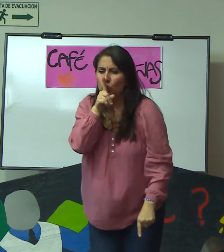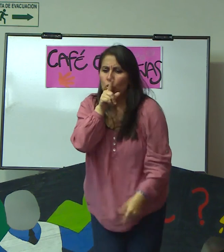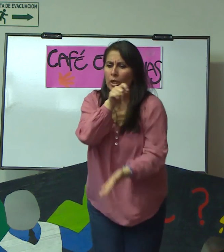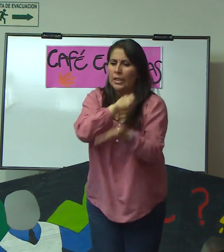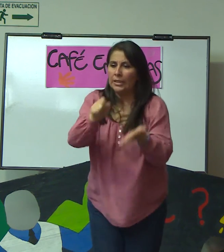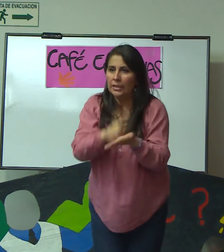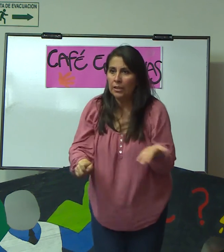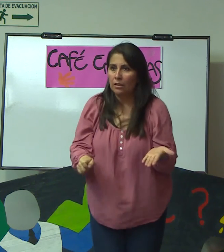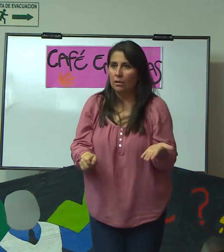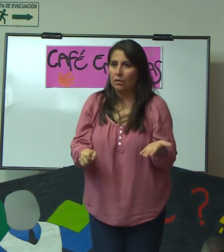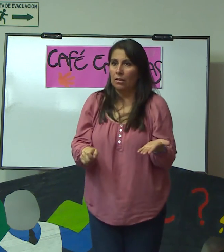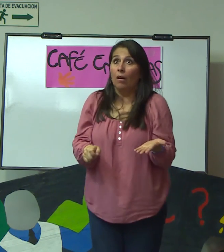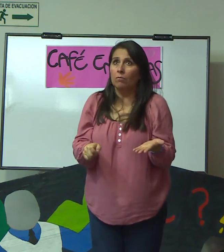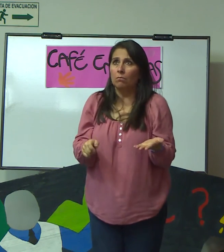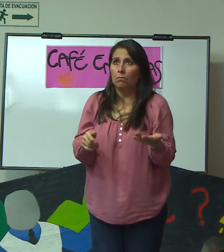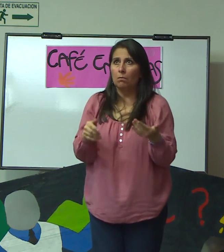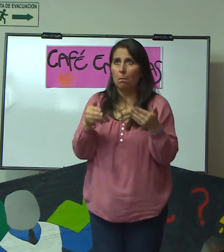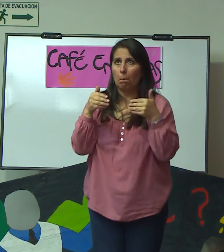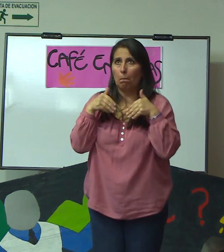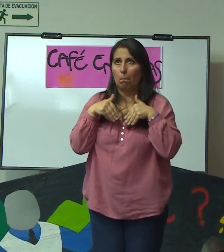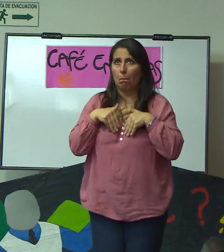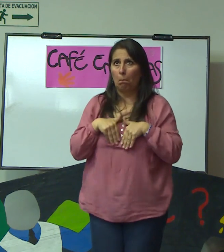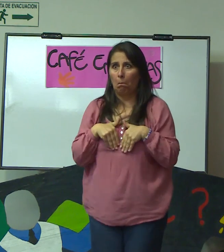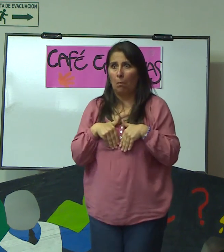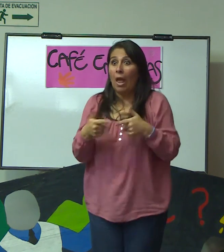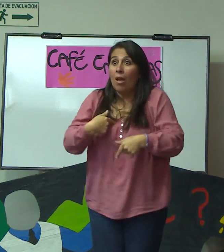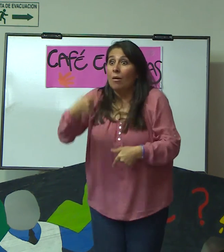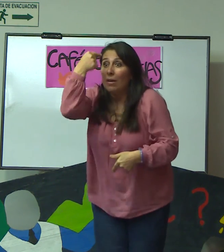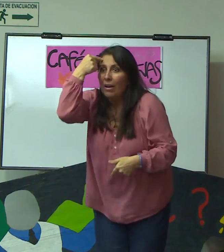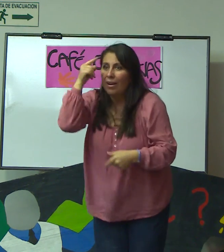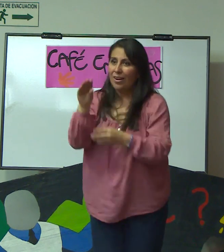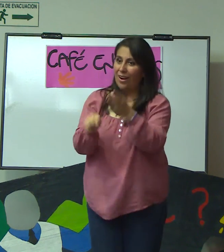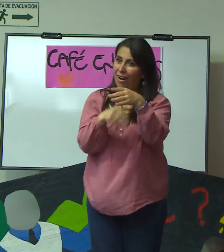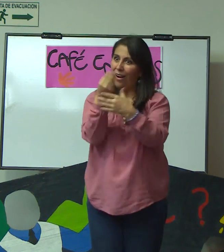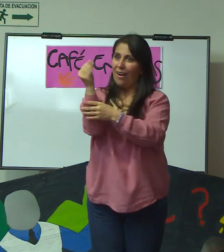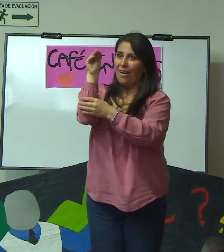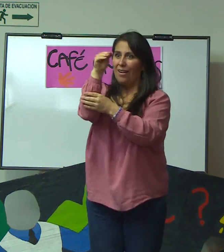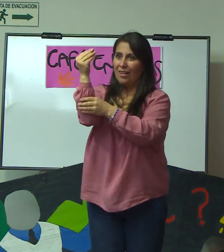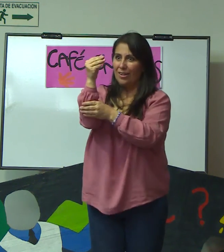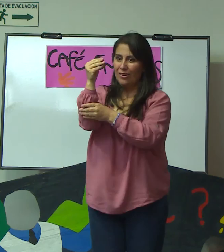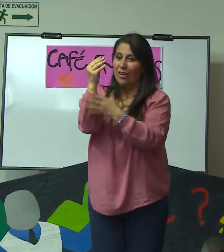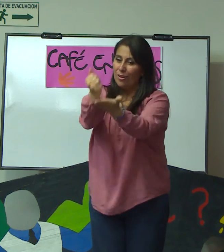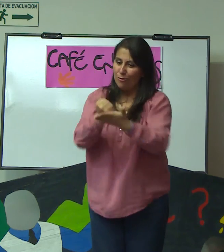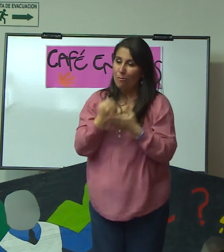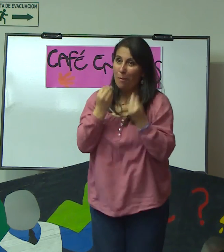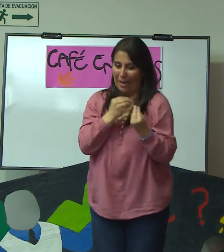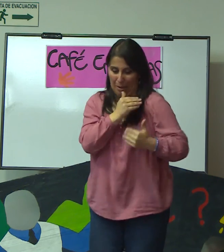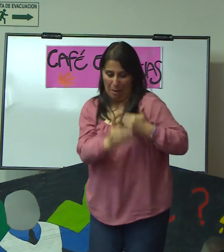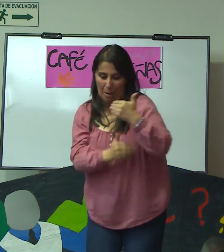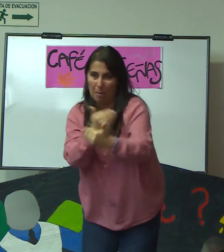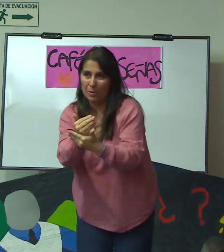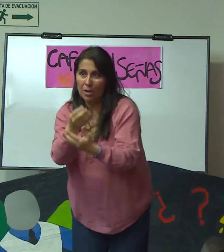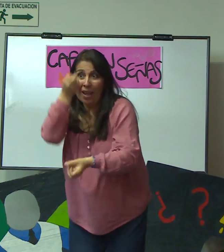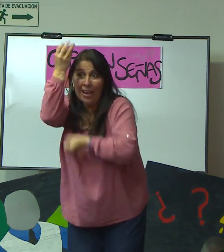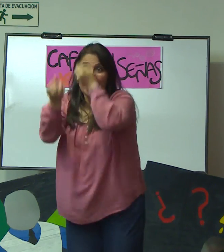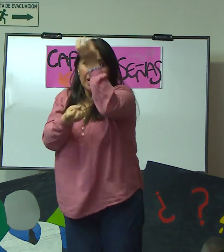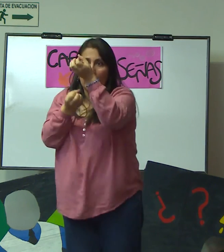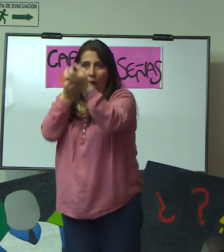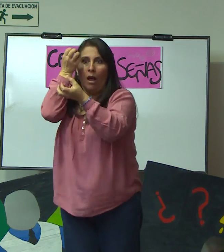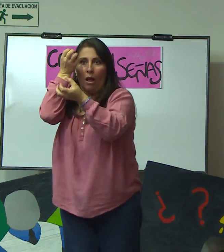títeres ayudan a que ese proceso de creatividad no se quede estático, sino que esté